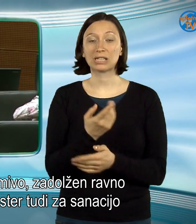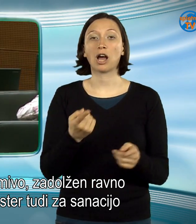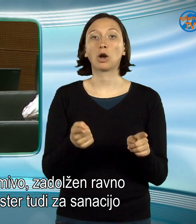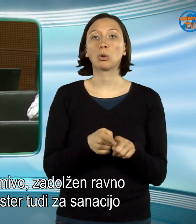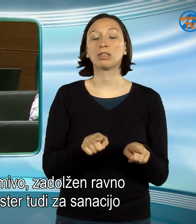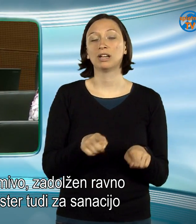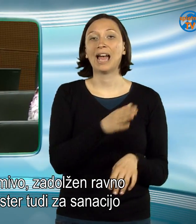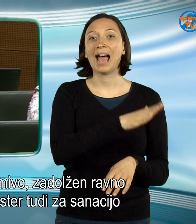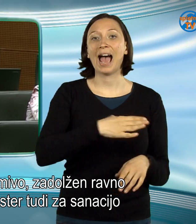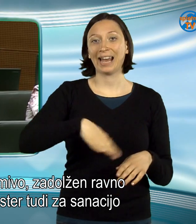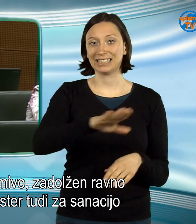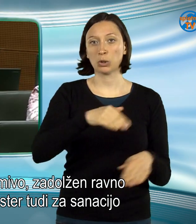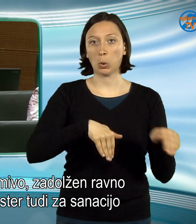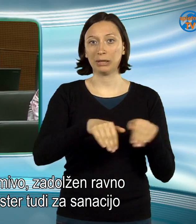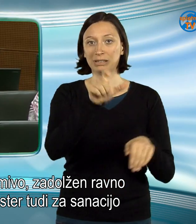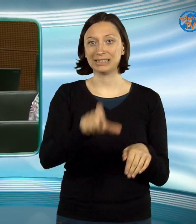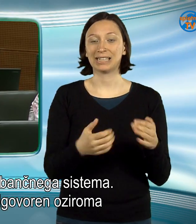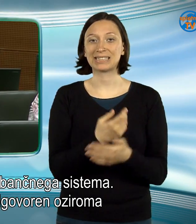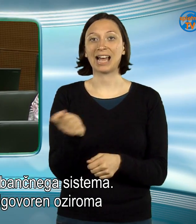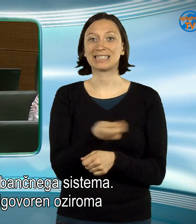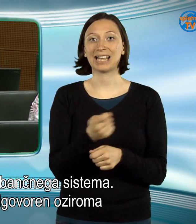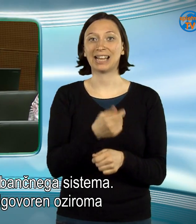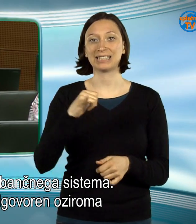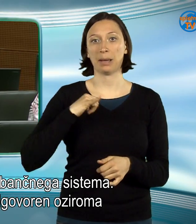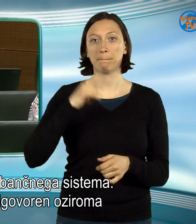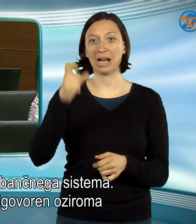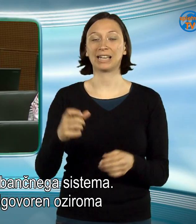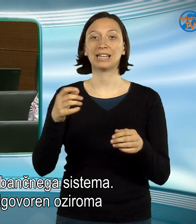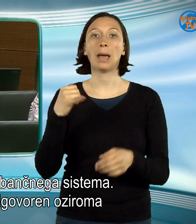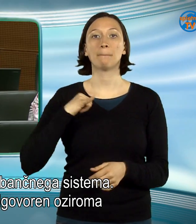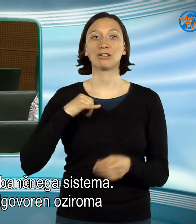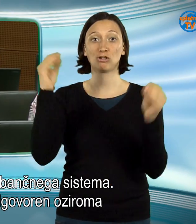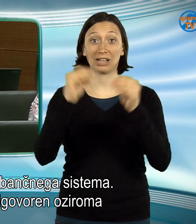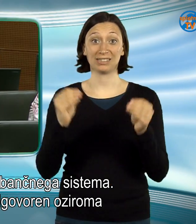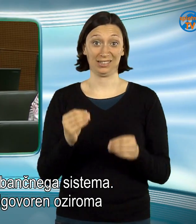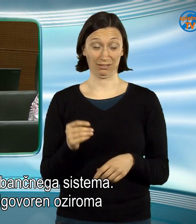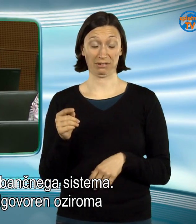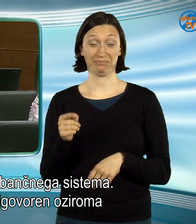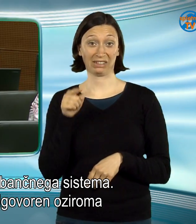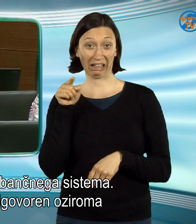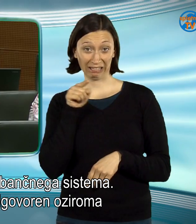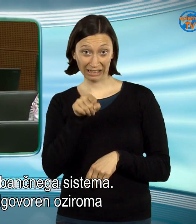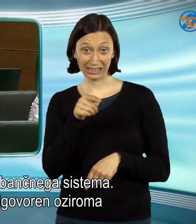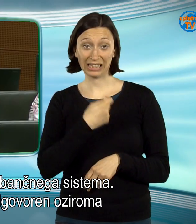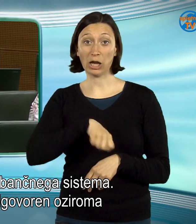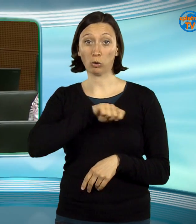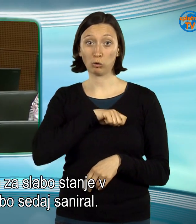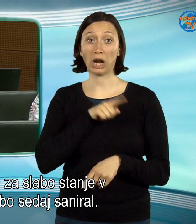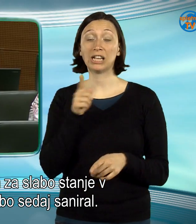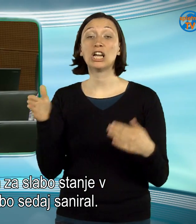resorni minister tudi za sanacijo bank oziroma bančnega sistema. Tisti, ki je odgovoren oziroma